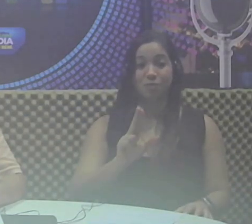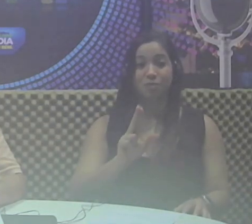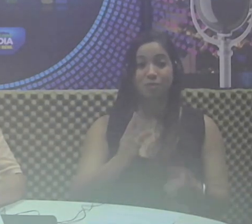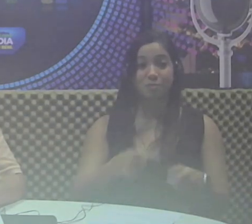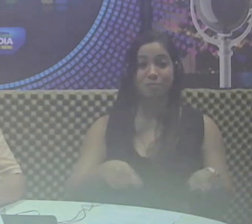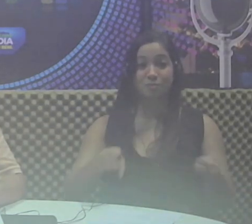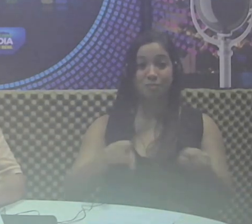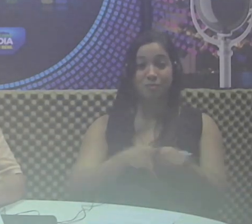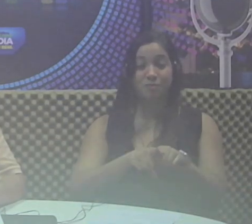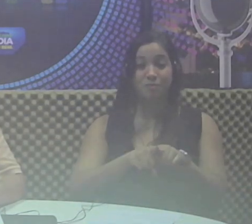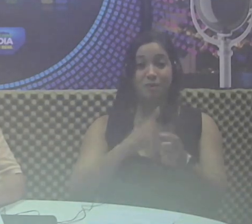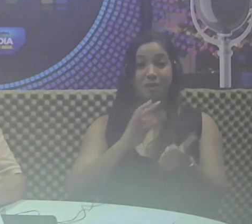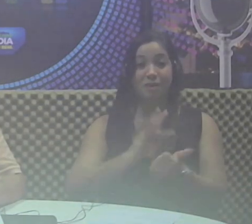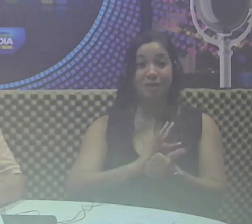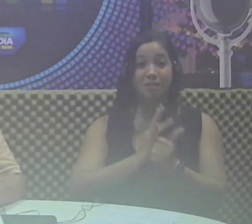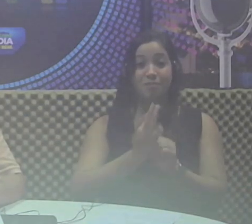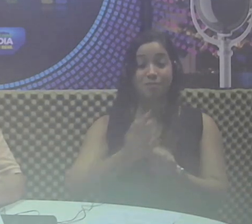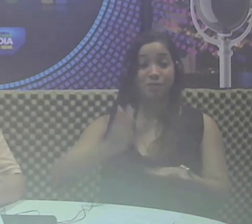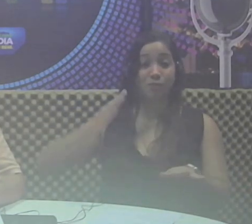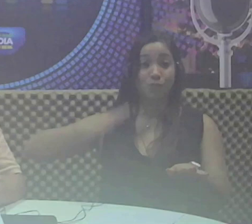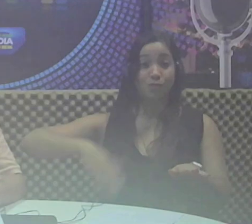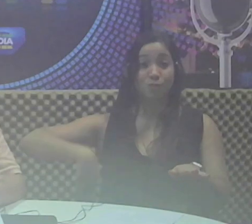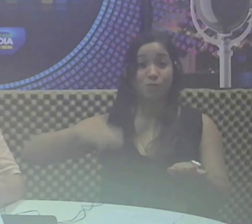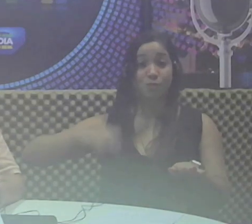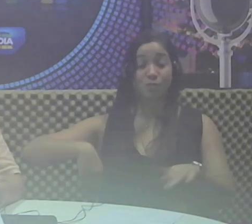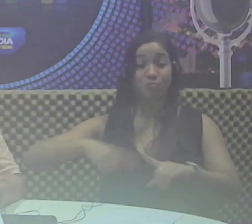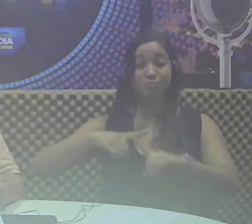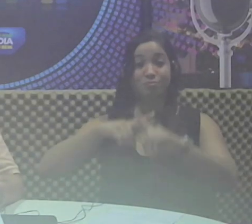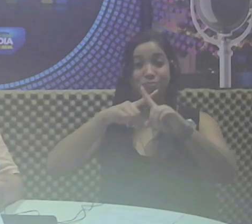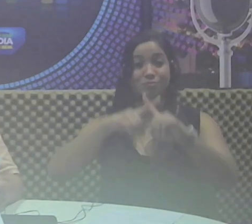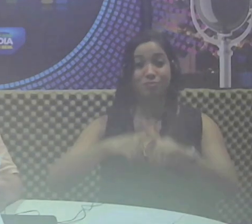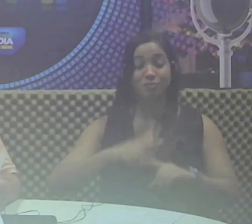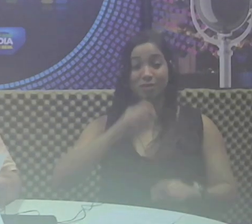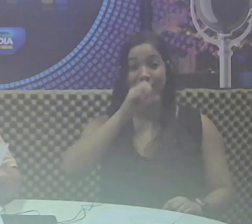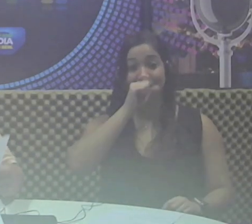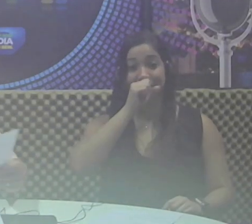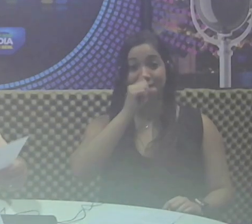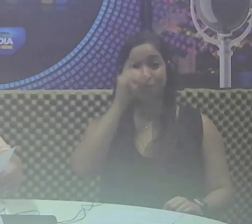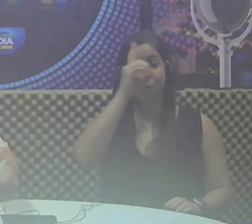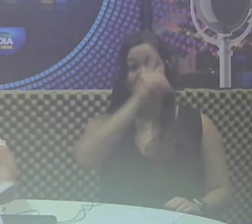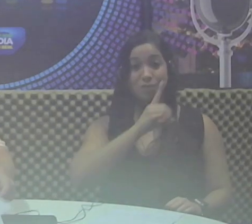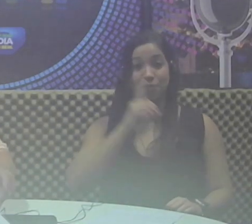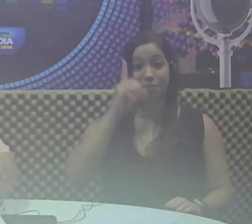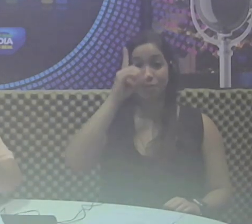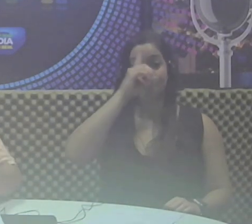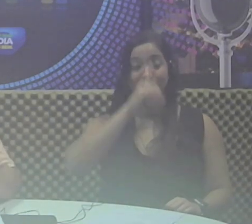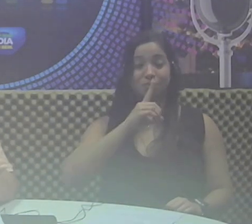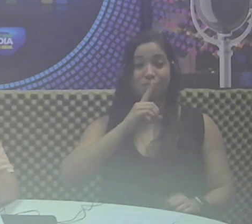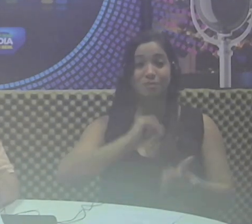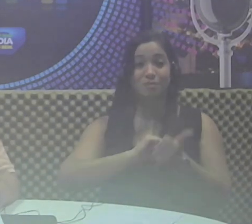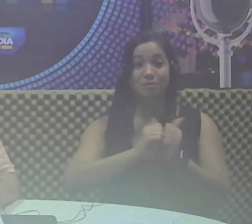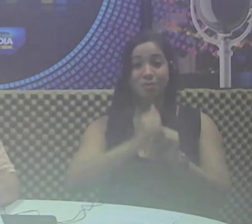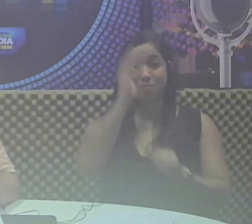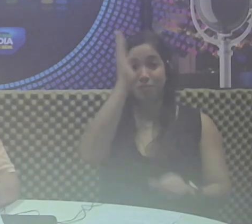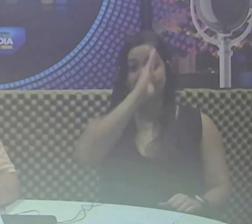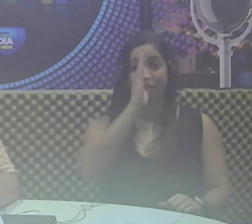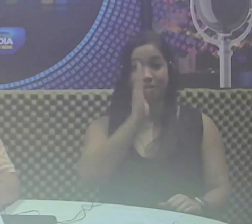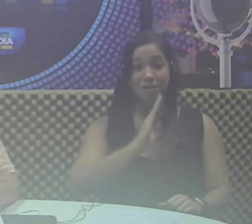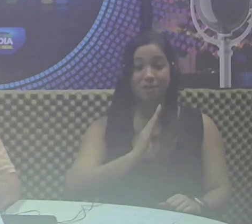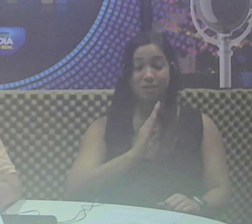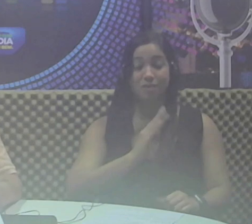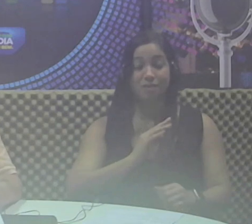parceria entre Futel e Praia Clube, disputa, neste sábado e domingo, o Campeonato Brasileiro de Judô